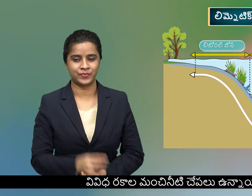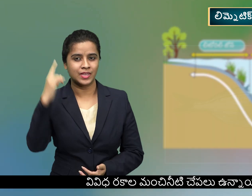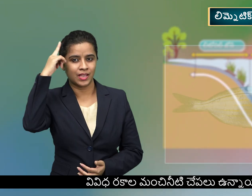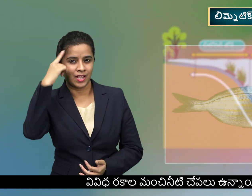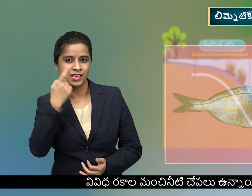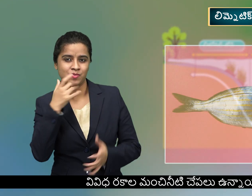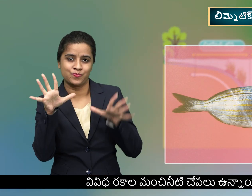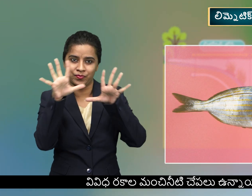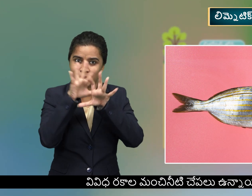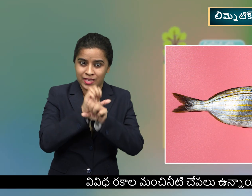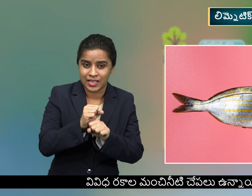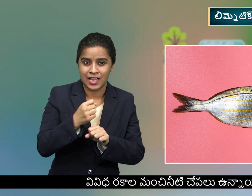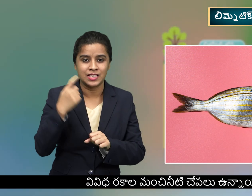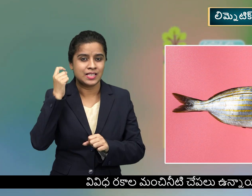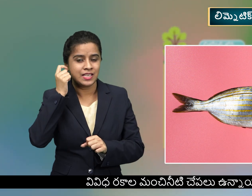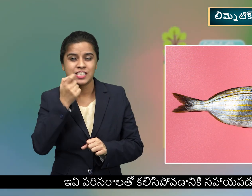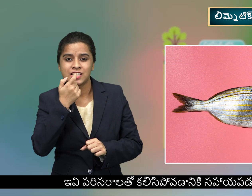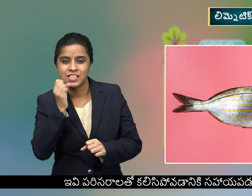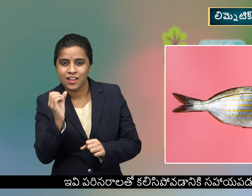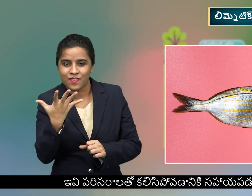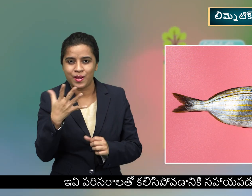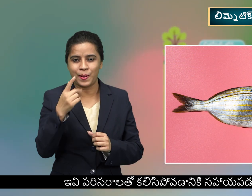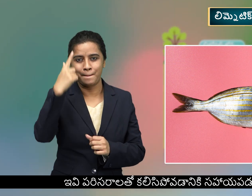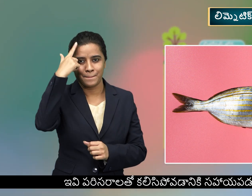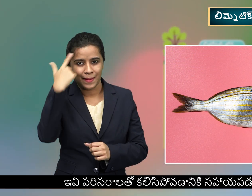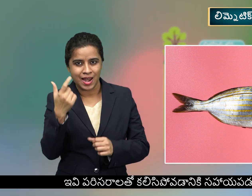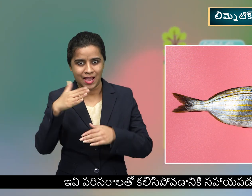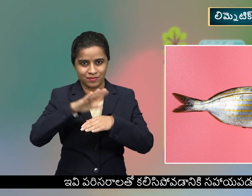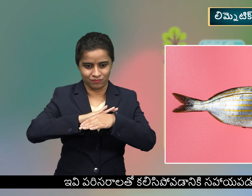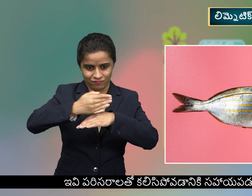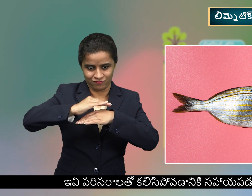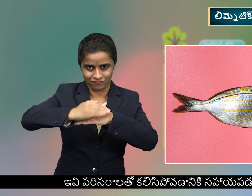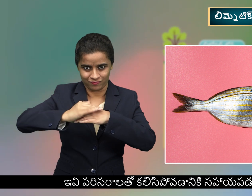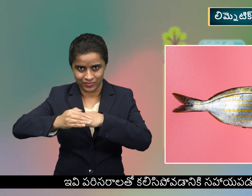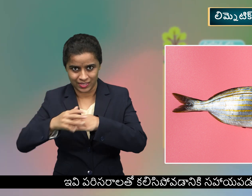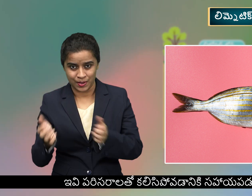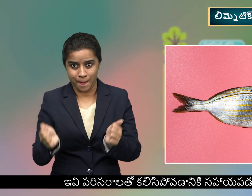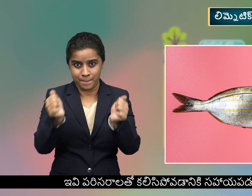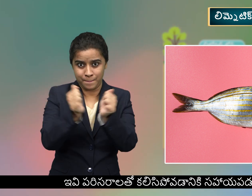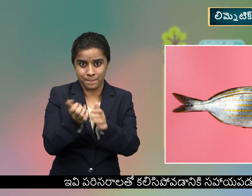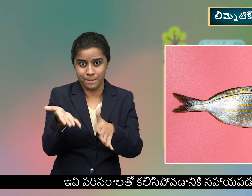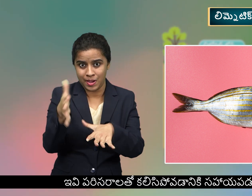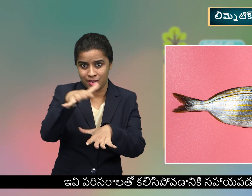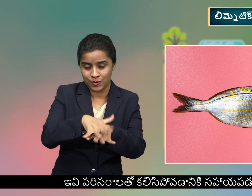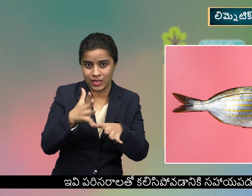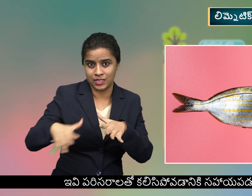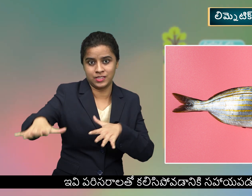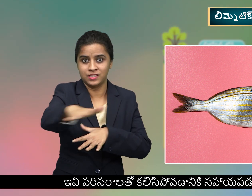వివిధ రకాల మంచినీటి చేపలు ఉన్నాయి. ఇవి పరిసరాలతో కలిసిపోవడానికి సహాయపడతాయి.